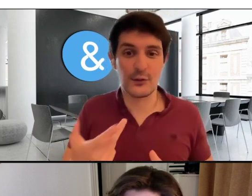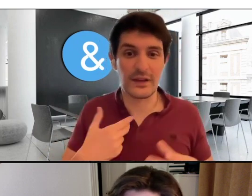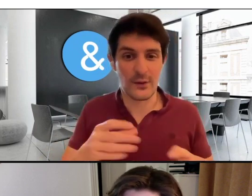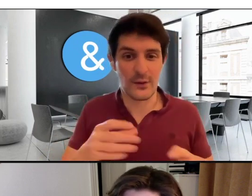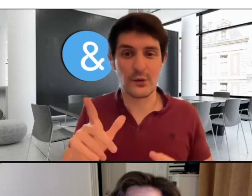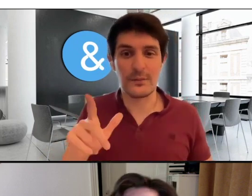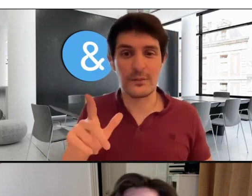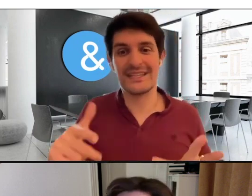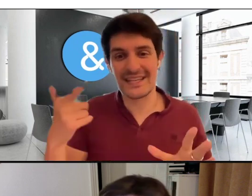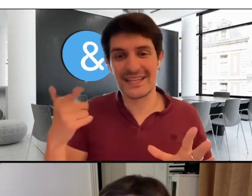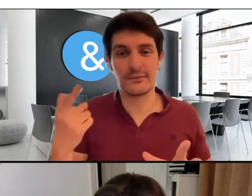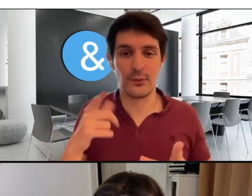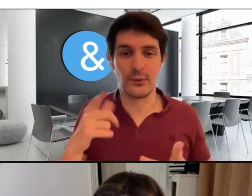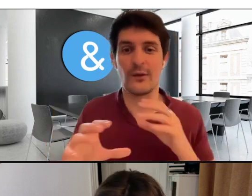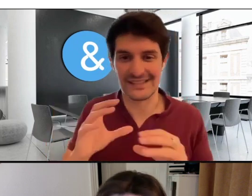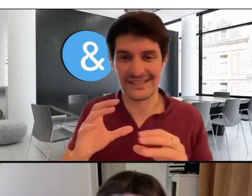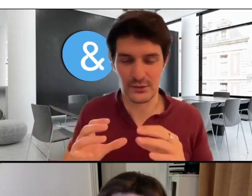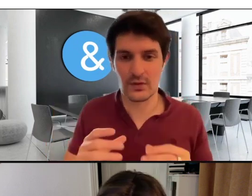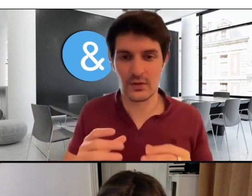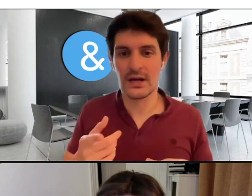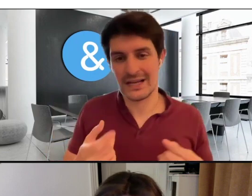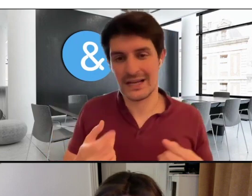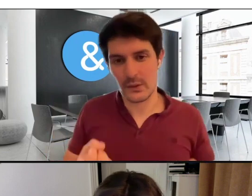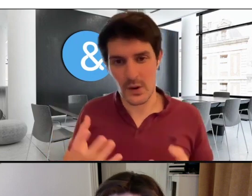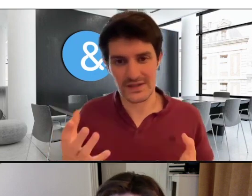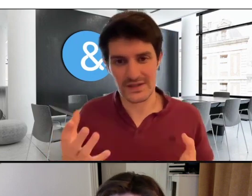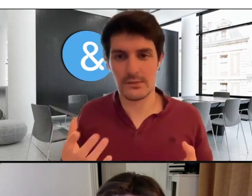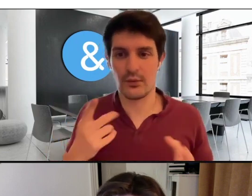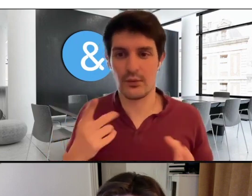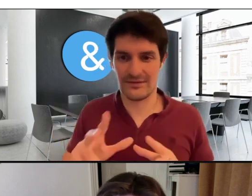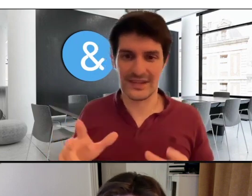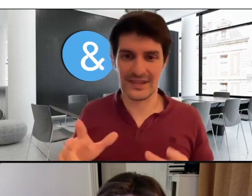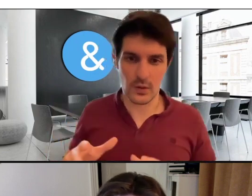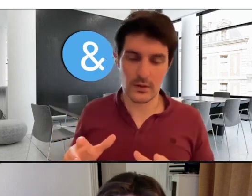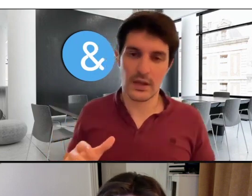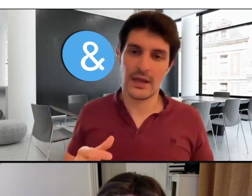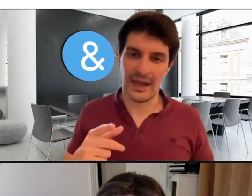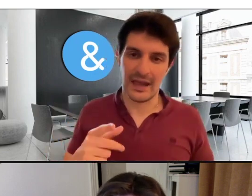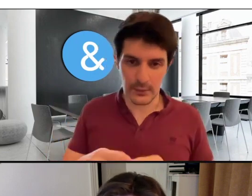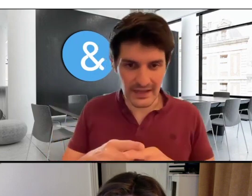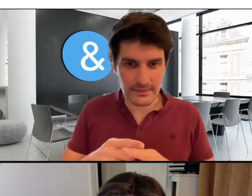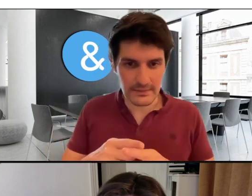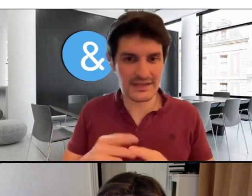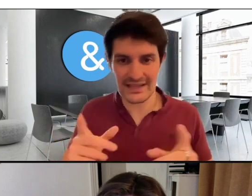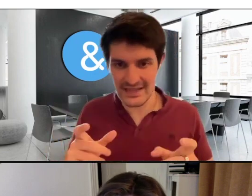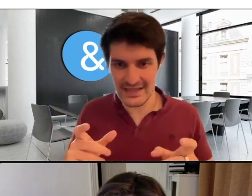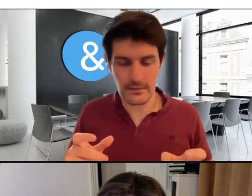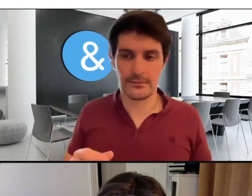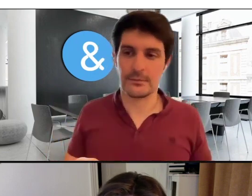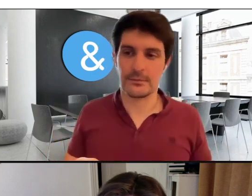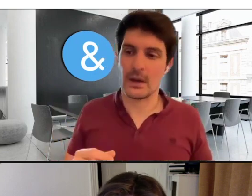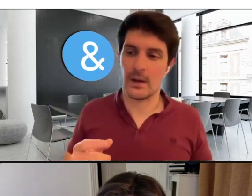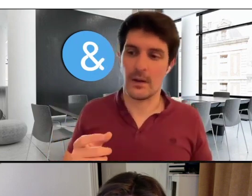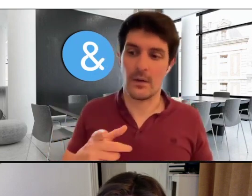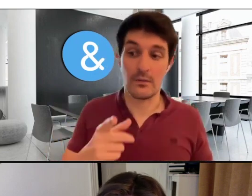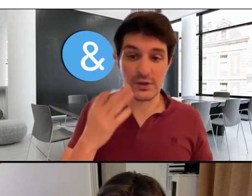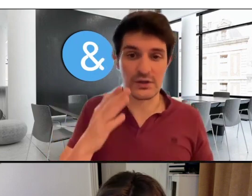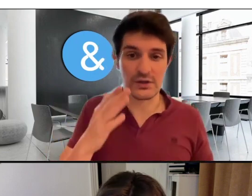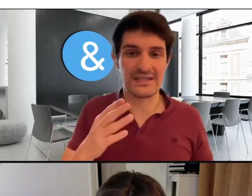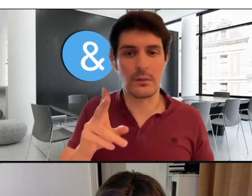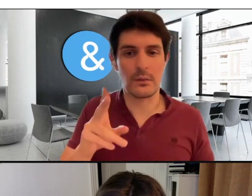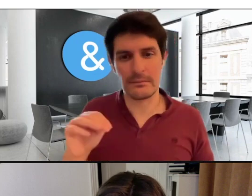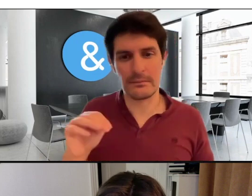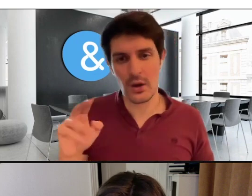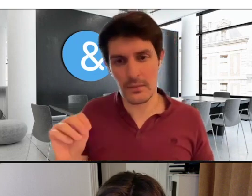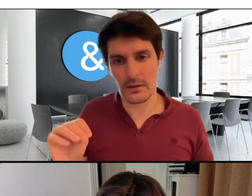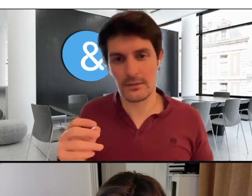lancé en 2017 pour les conversations. Là, on a lancé pour les vidéos. Et petit à petit, tester. Moi, ce que je sais, c'est que